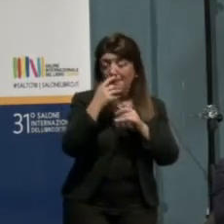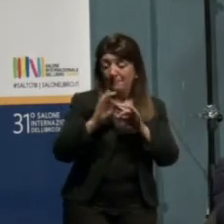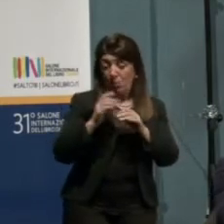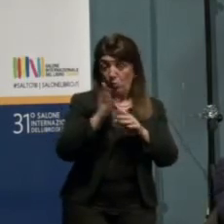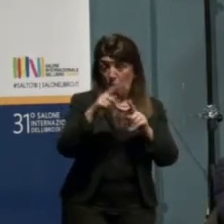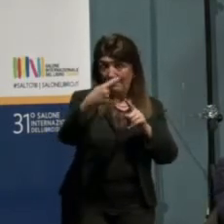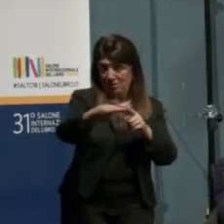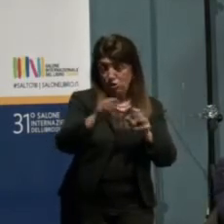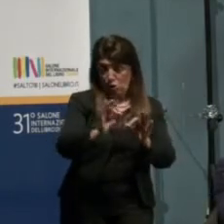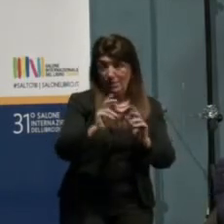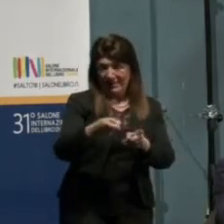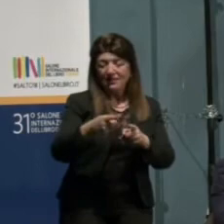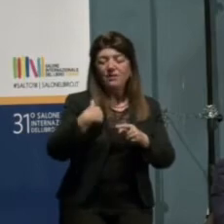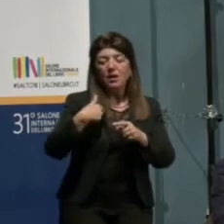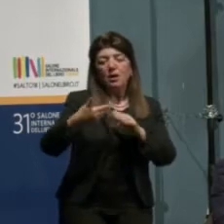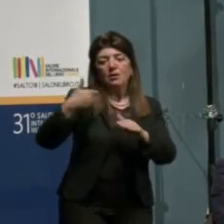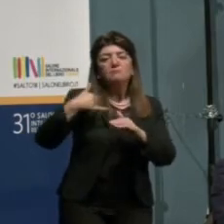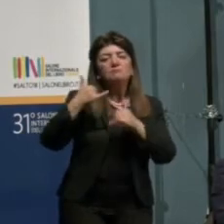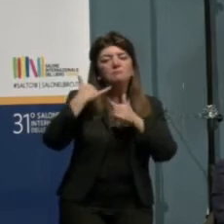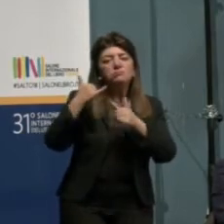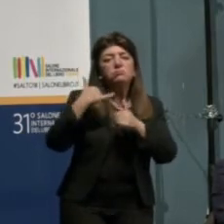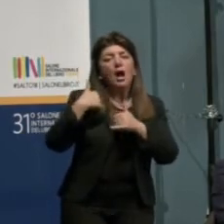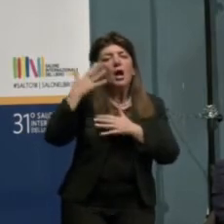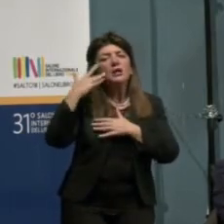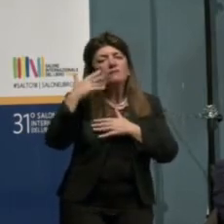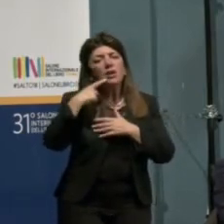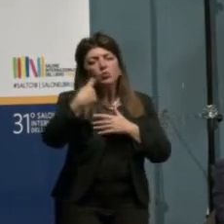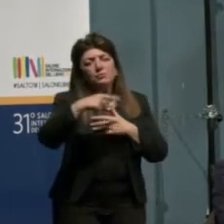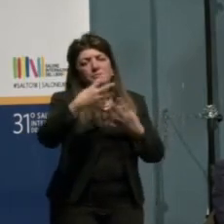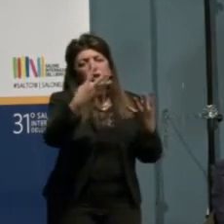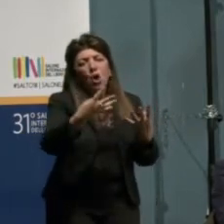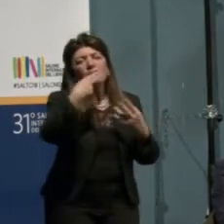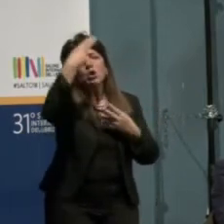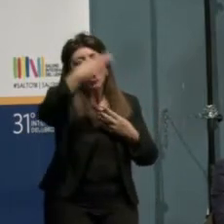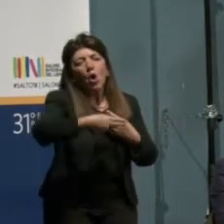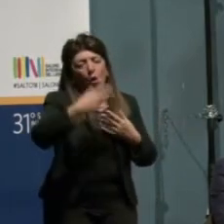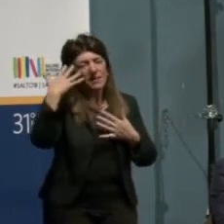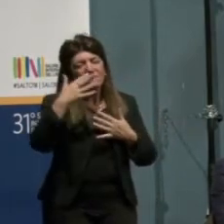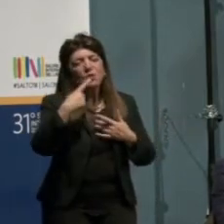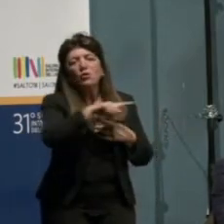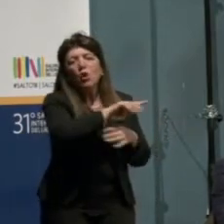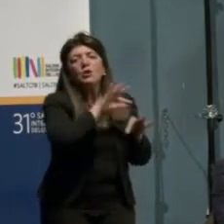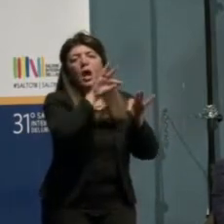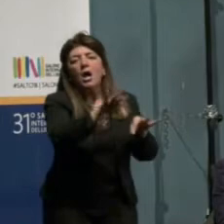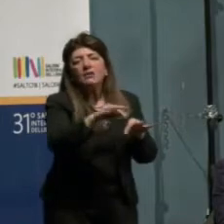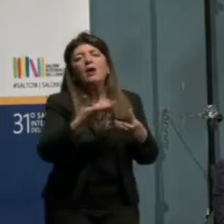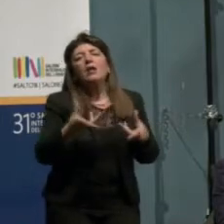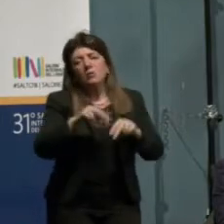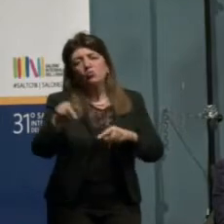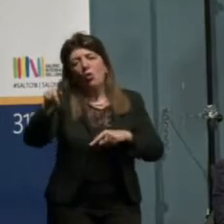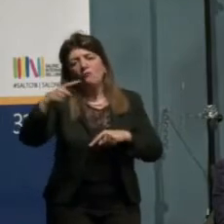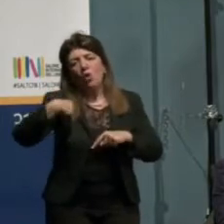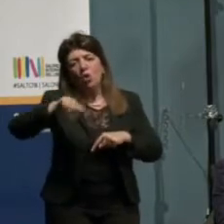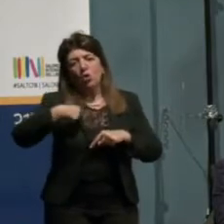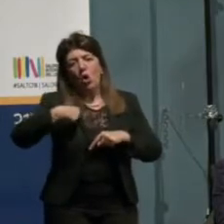stato detto bene abbiamo riflettuto su questi nove nome e su come siete arrivati a questi 99 lire interrogheremo perché